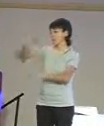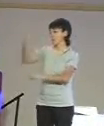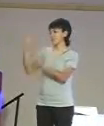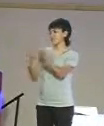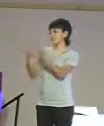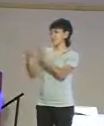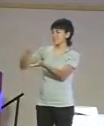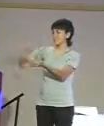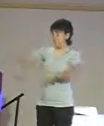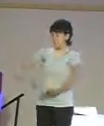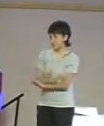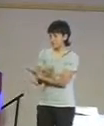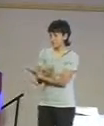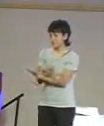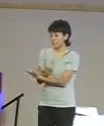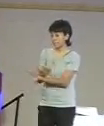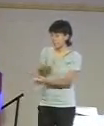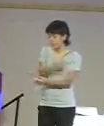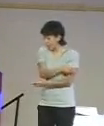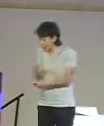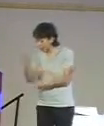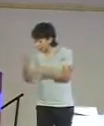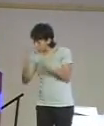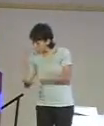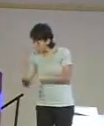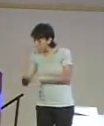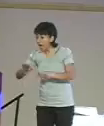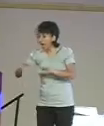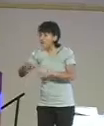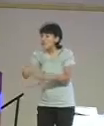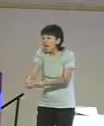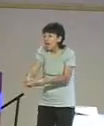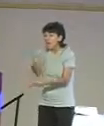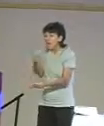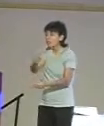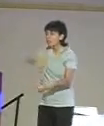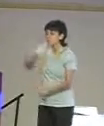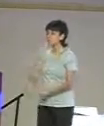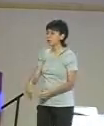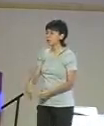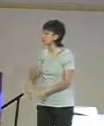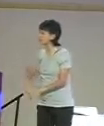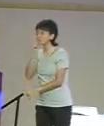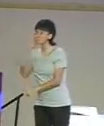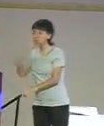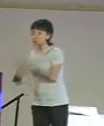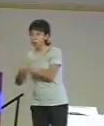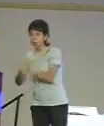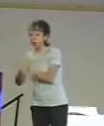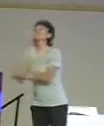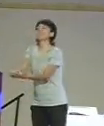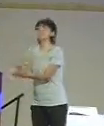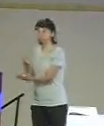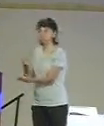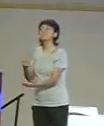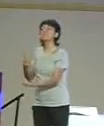400.000 mueren antes de cumplir 5 años. De estos,